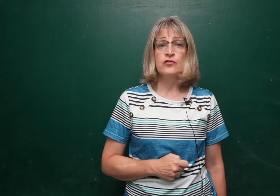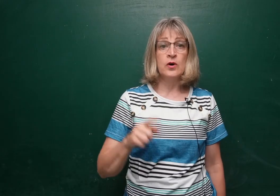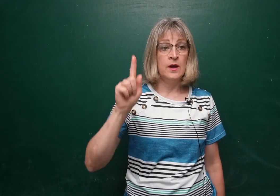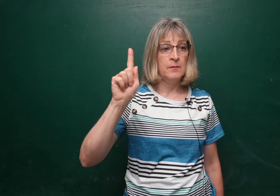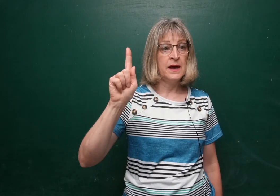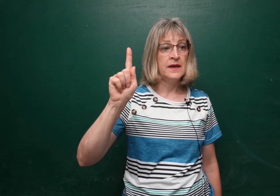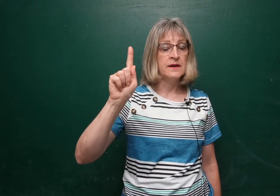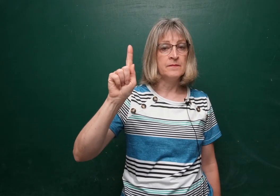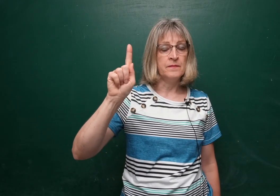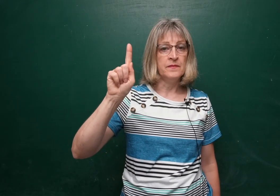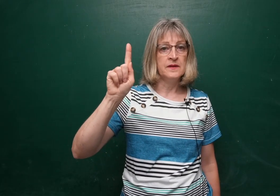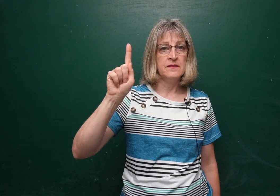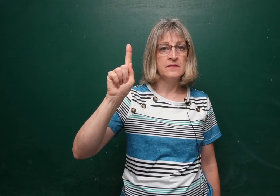Sourd, pareil, c'est